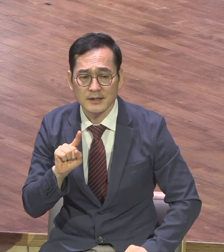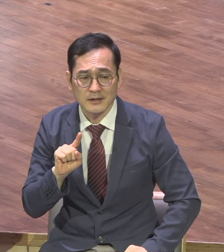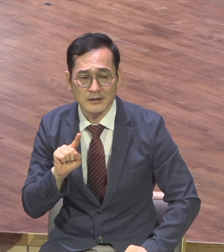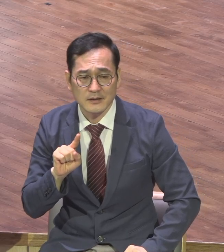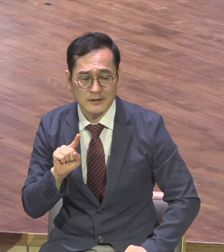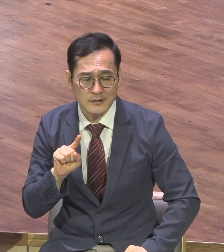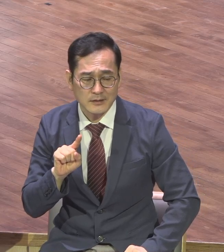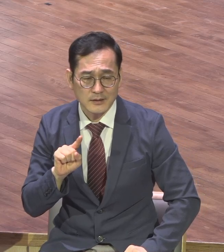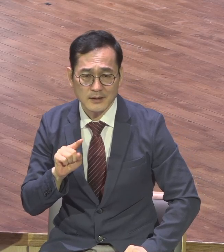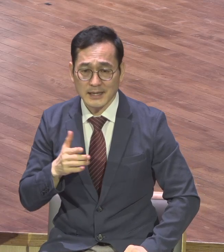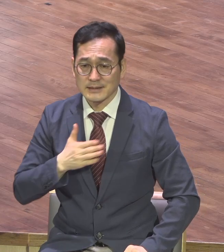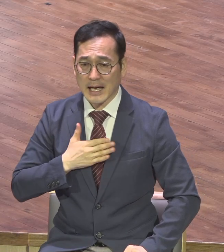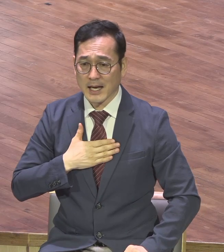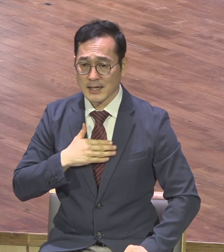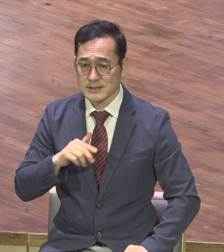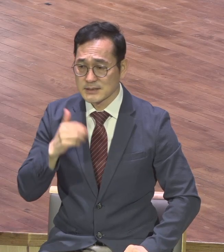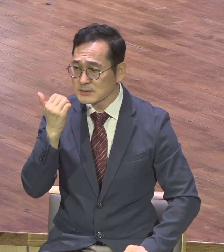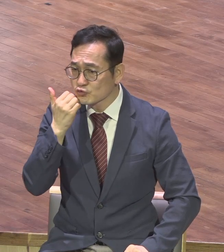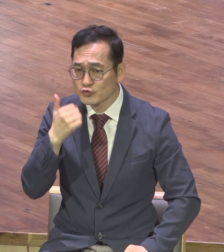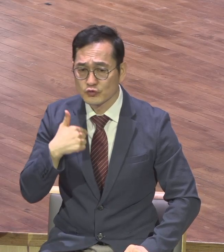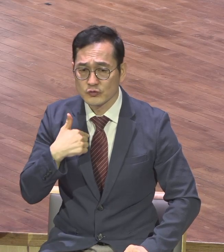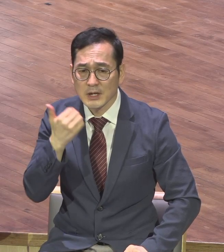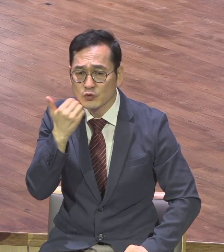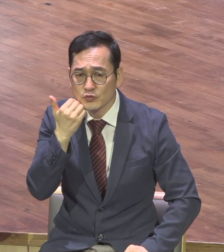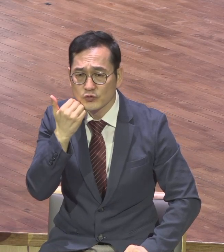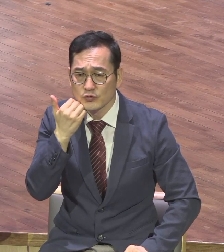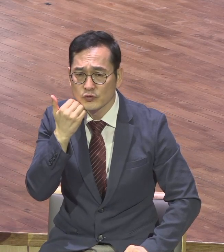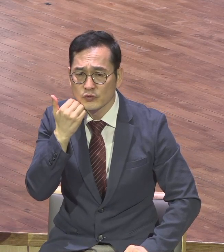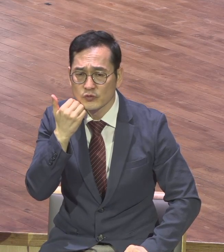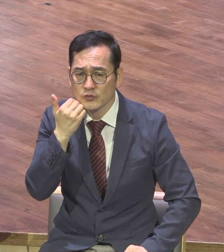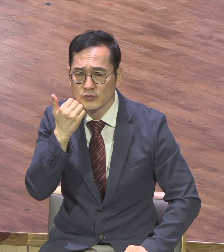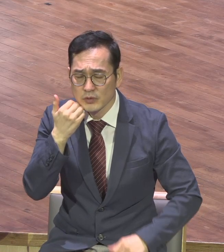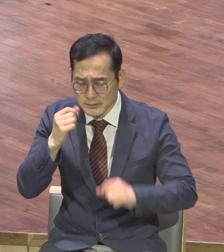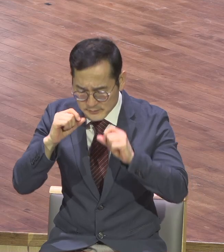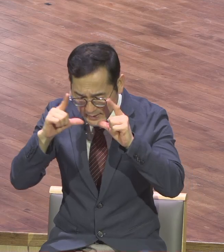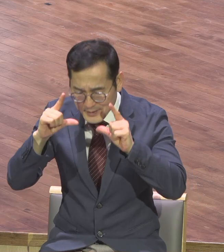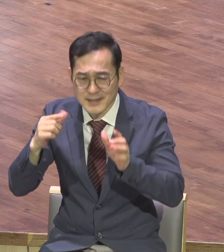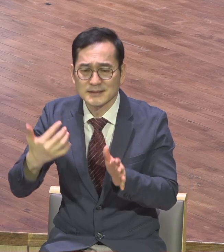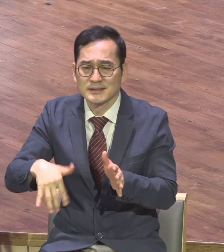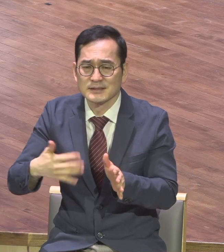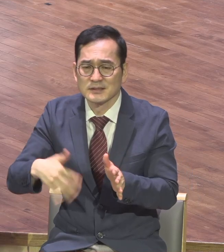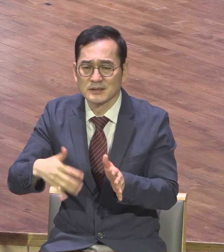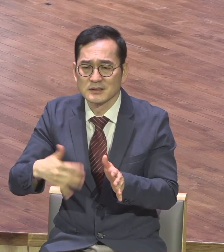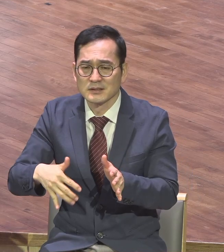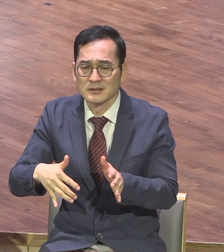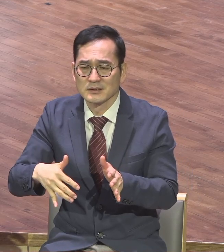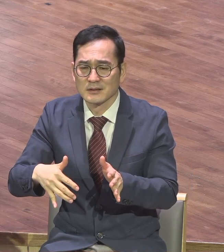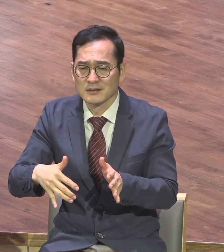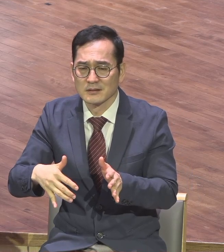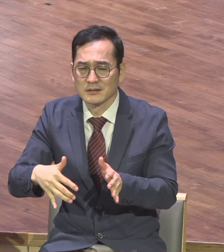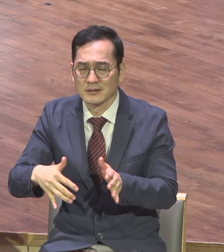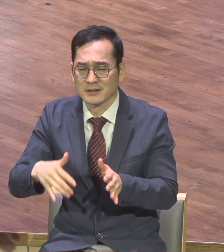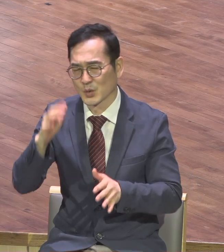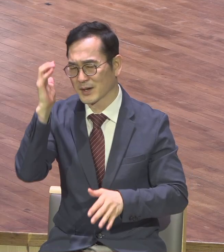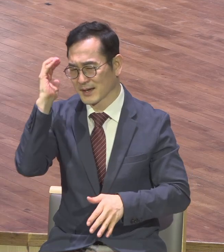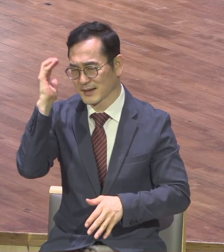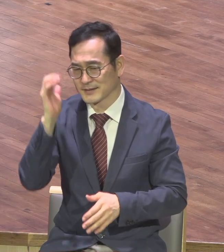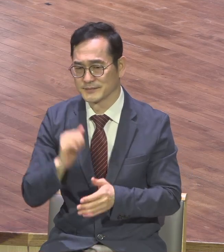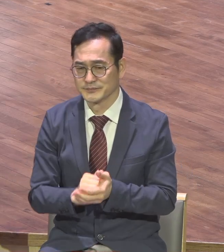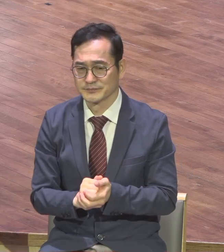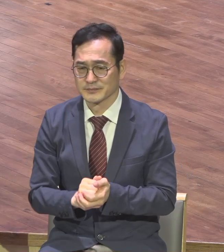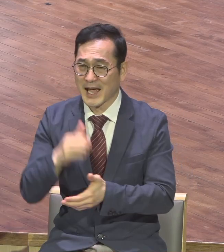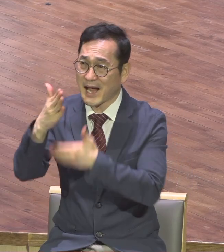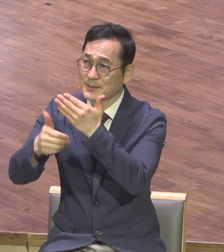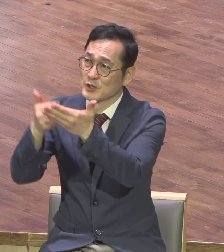나의 신분이 어떻게 변했는가? 제대로 깨닫지를 못하면 이미 주어진